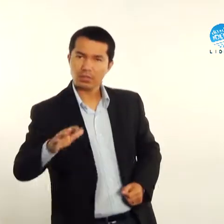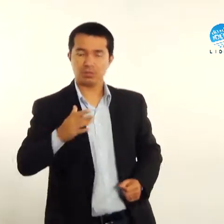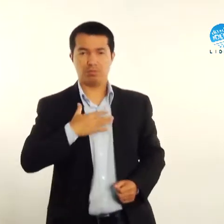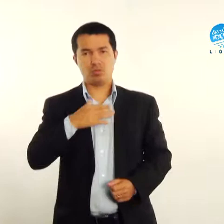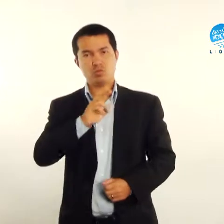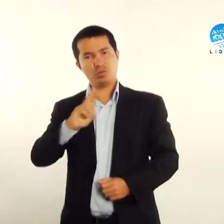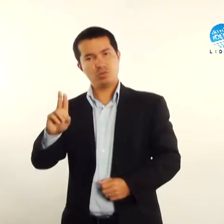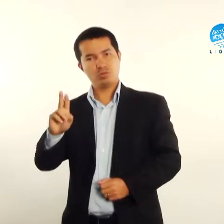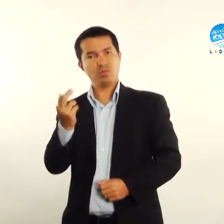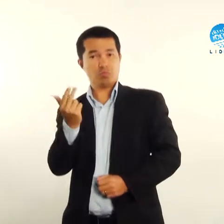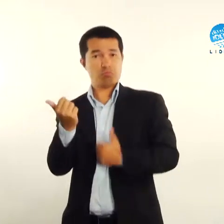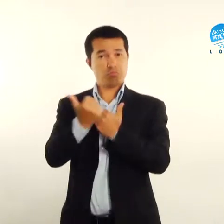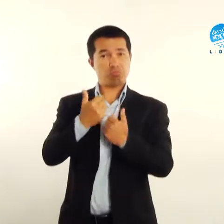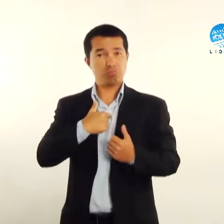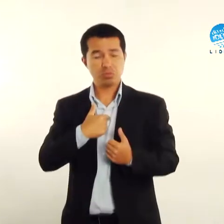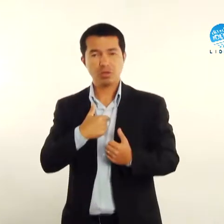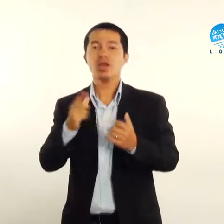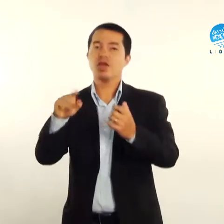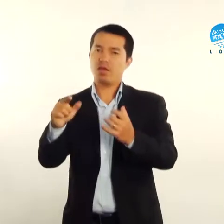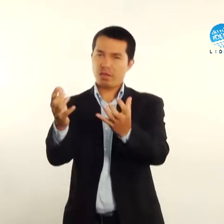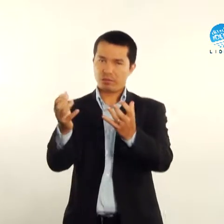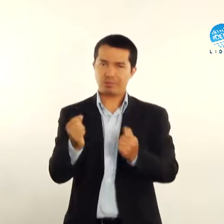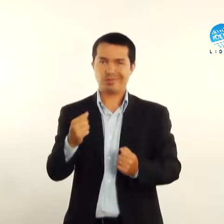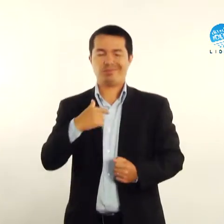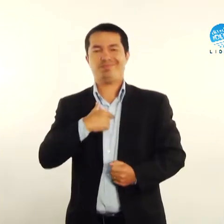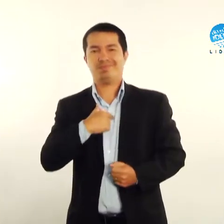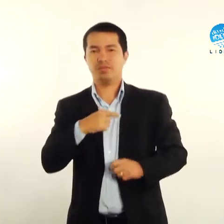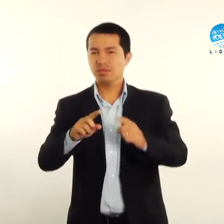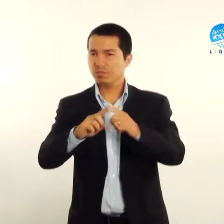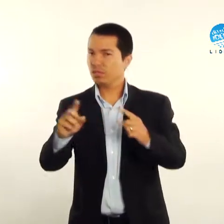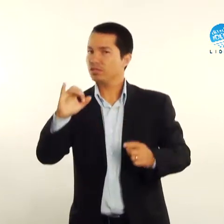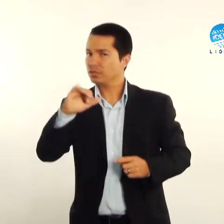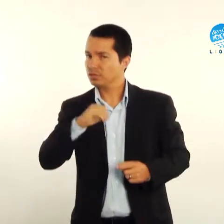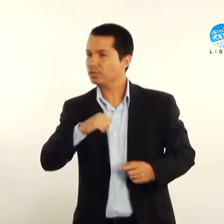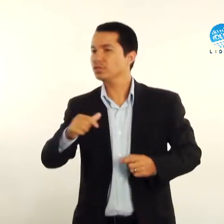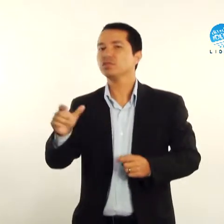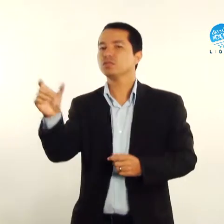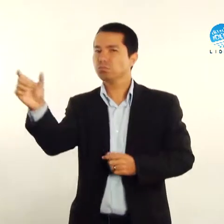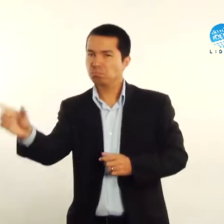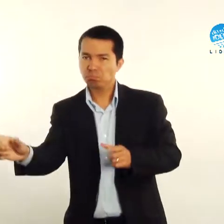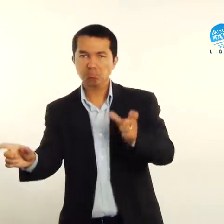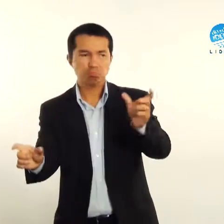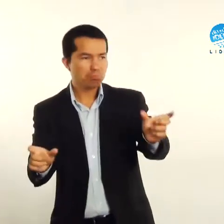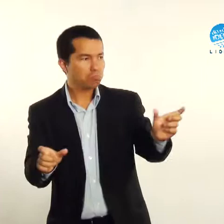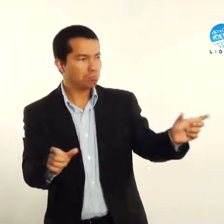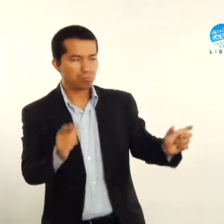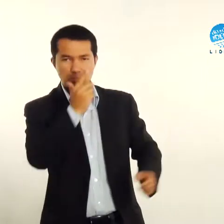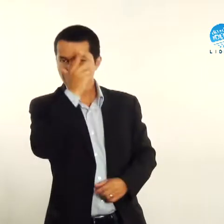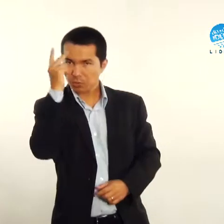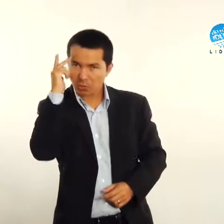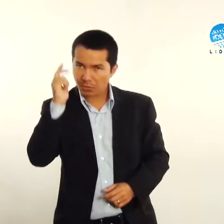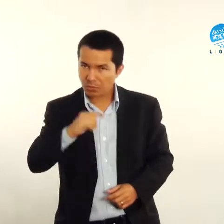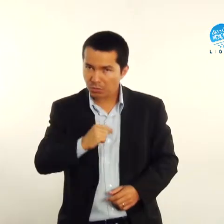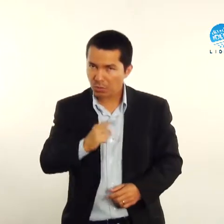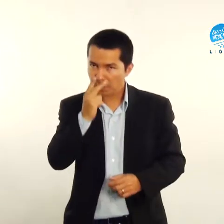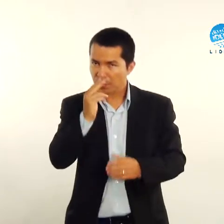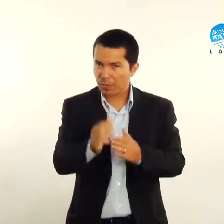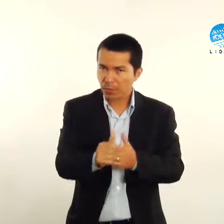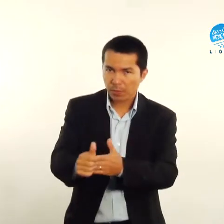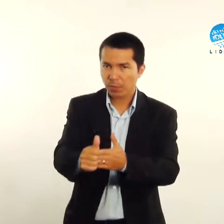nome, está me recebendo. Mas se alguém fizer tropeçar um destes pequeninos que creem em